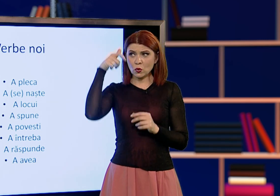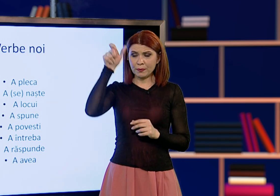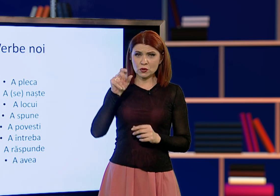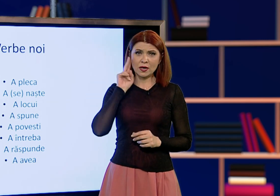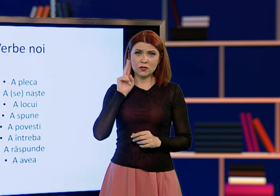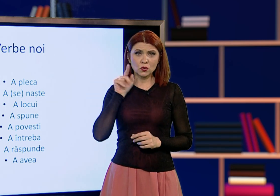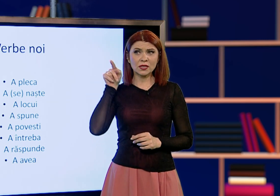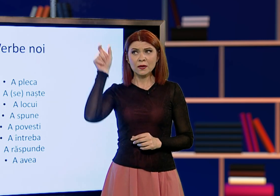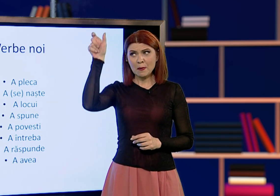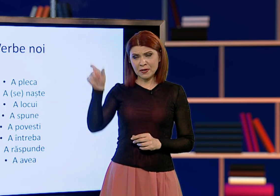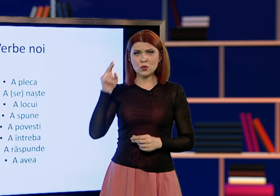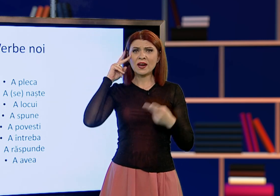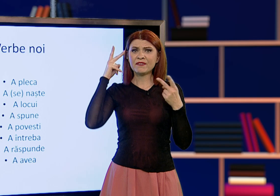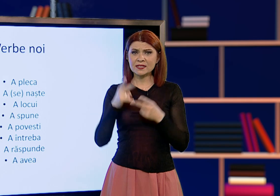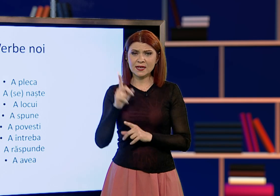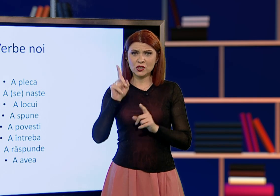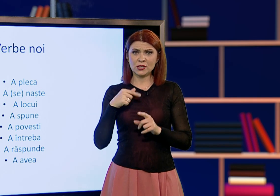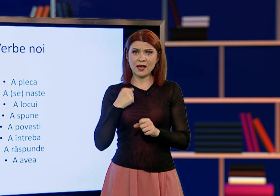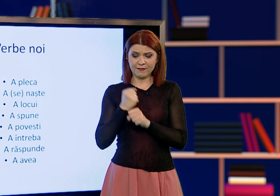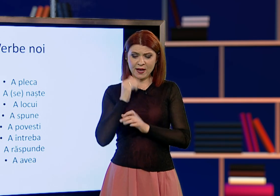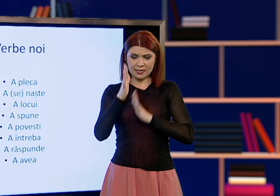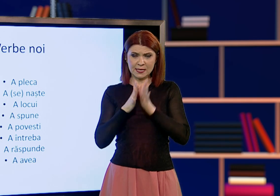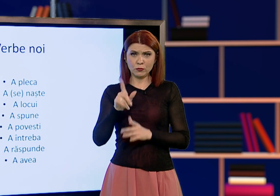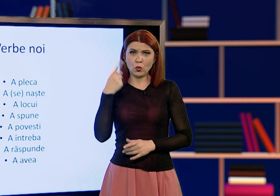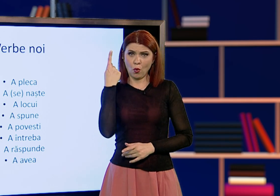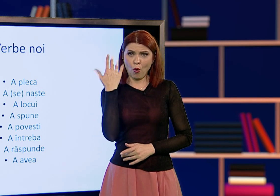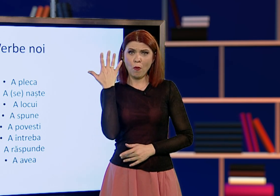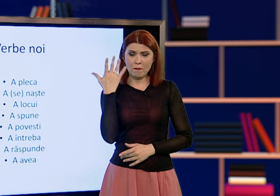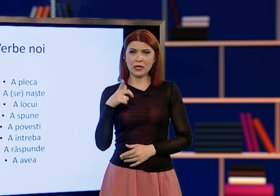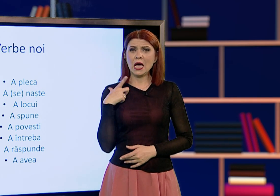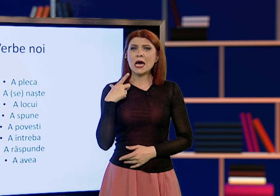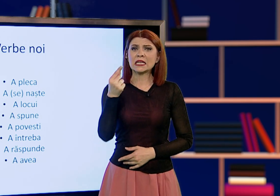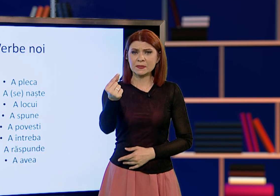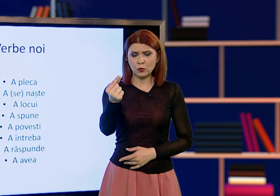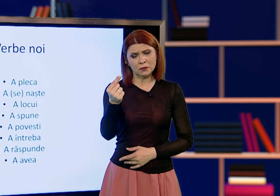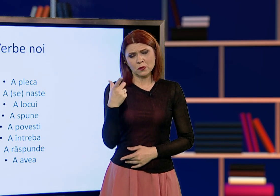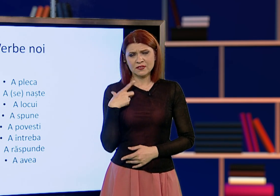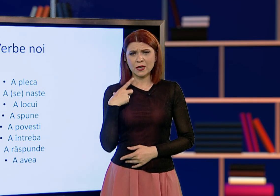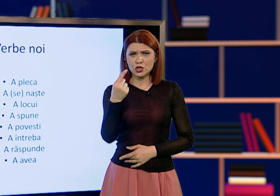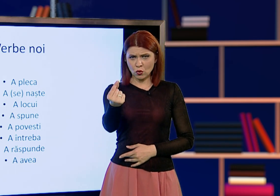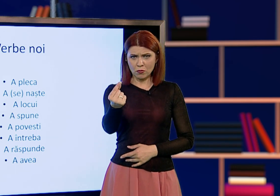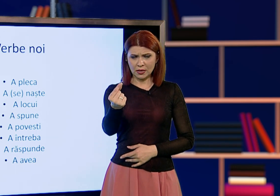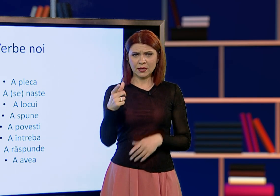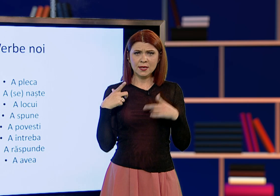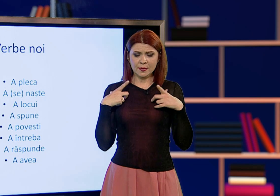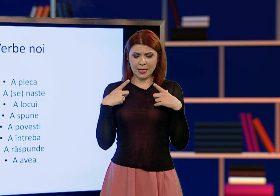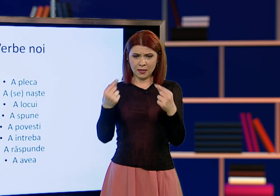cu o persoană surdă persoana va înțelege dacă fac semnul cu o mână răspund pot să fac și cu o mână dar